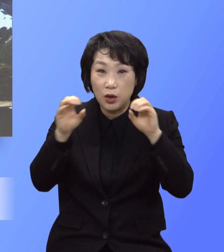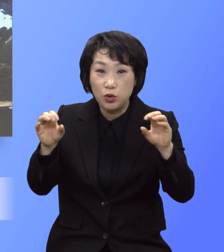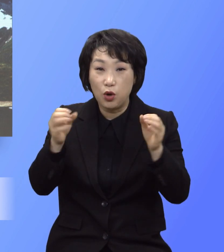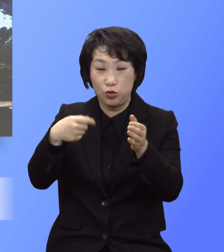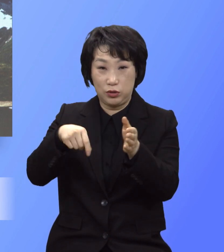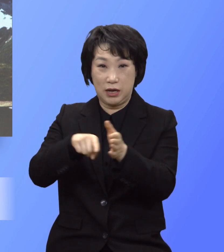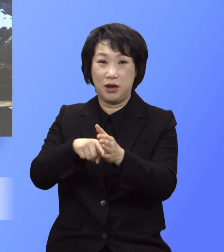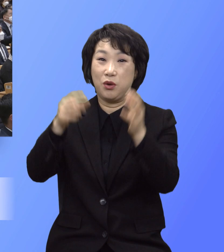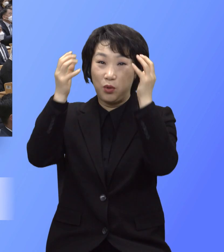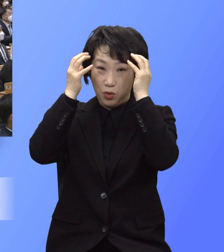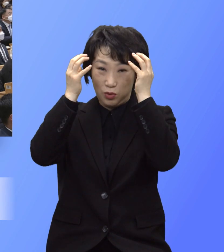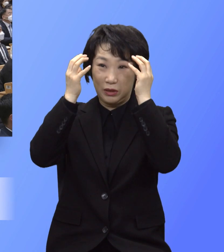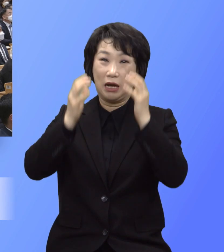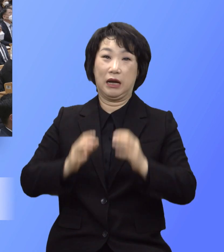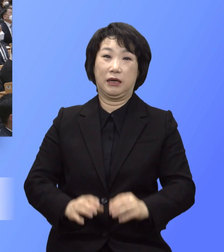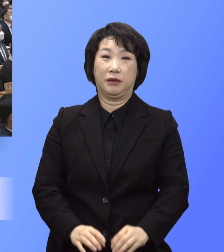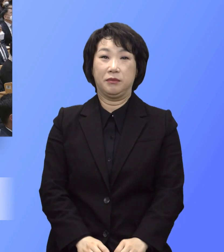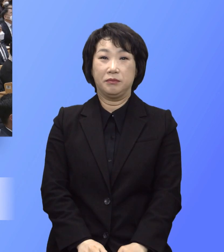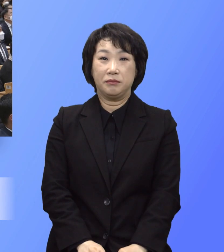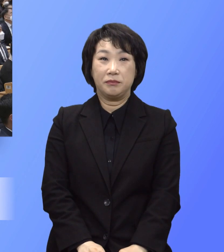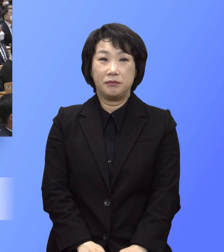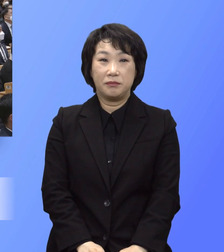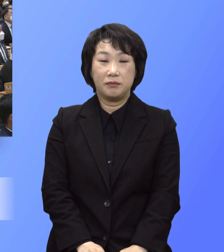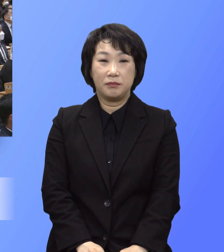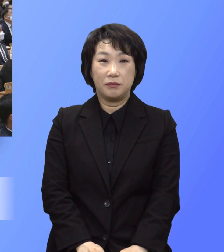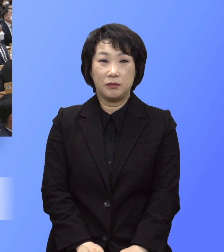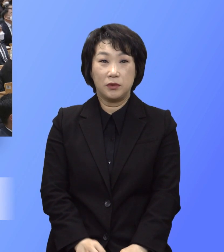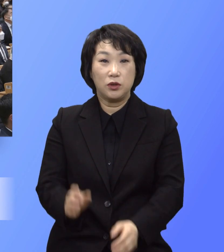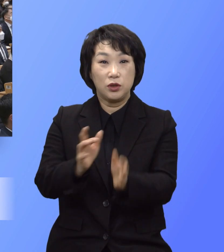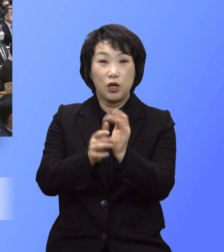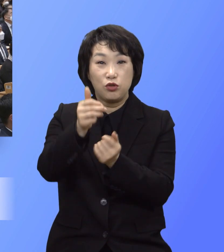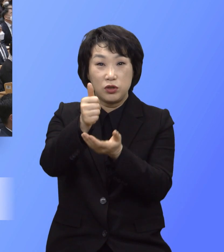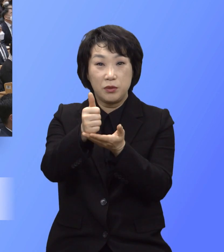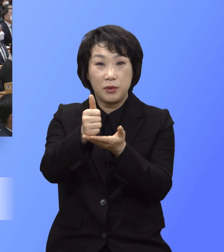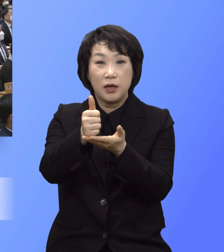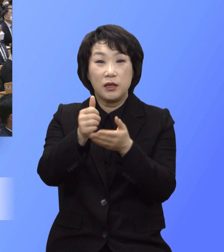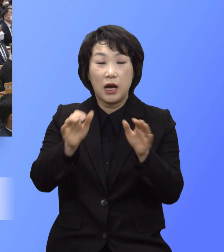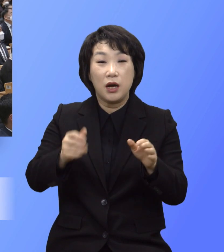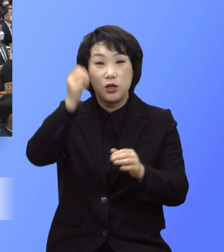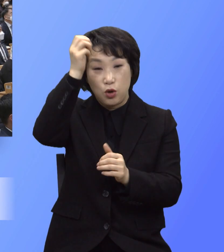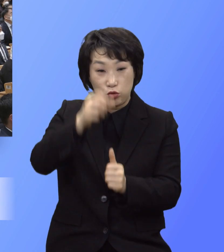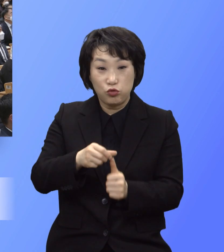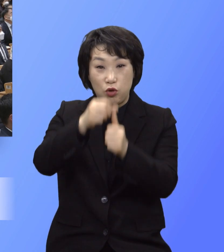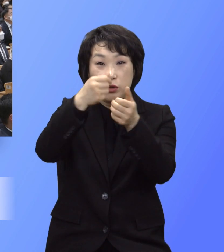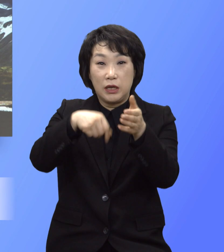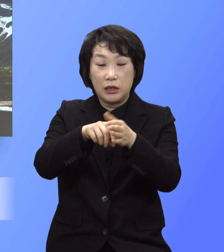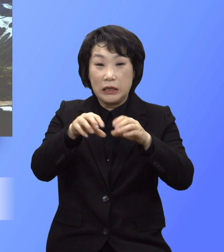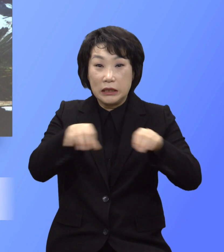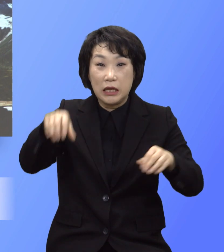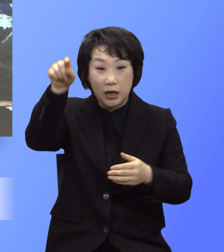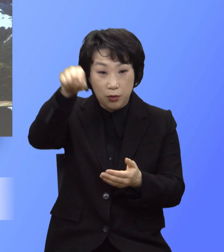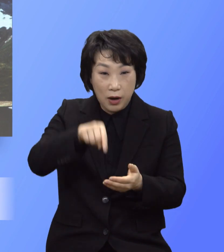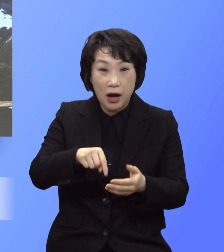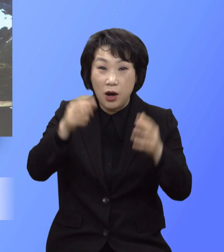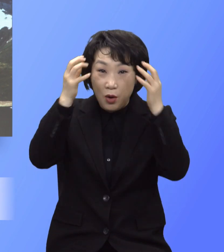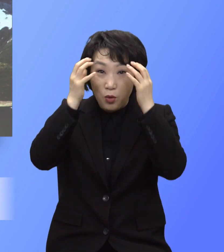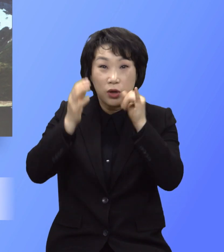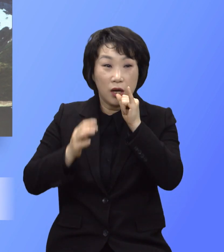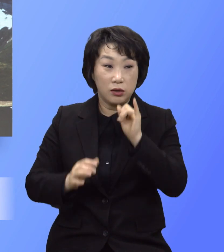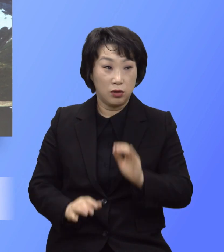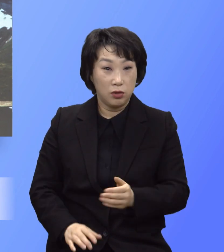위한 고난이라는 말입니다. 예수님이 영혼 구령을 위해서 이 땅에 와서 당한